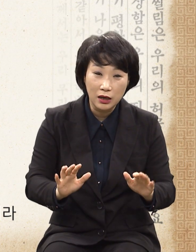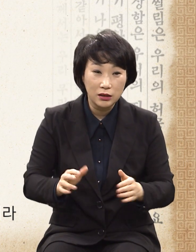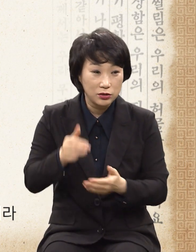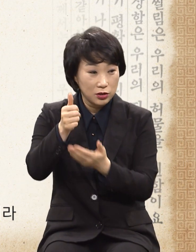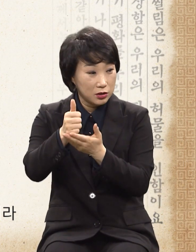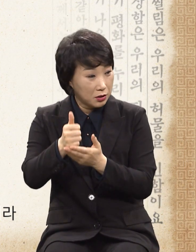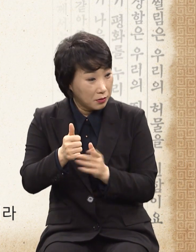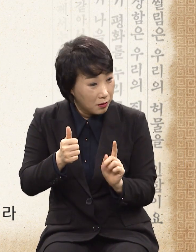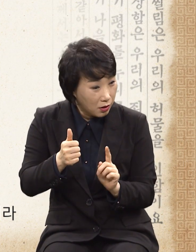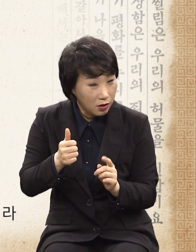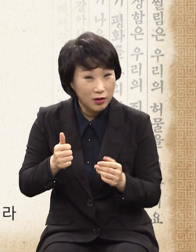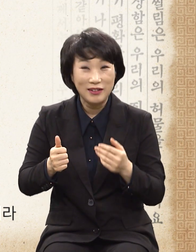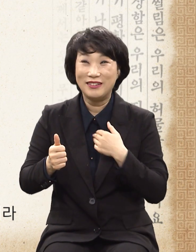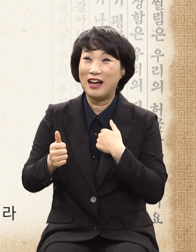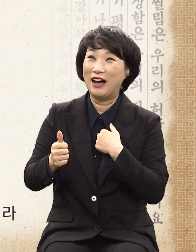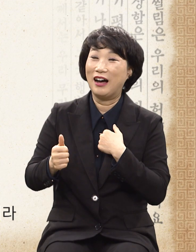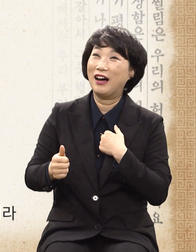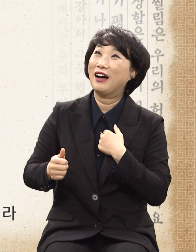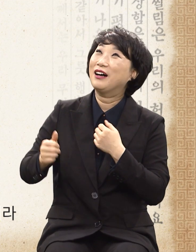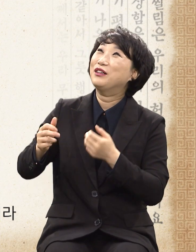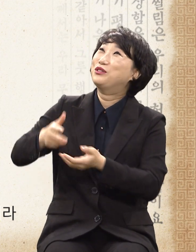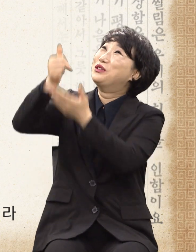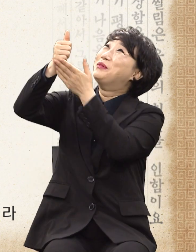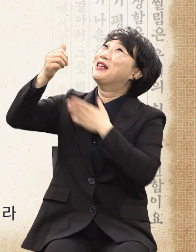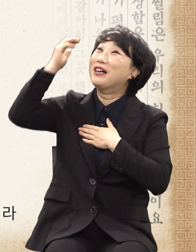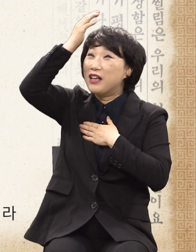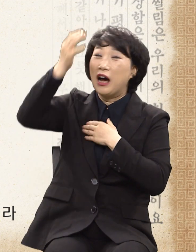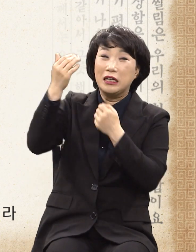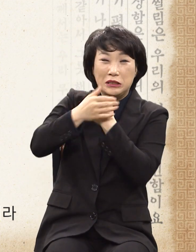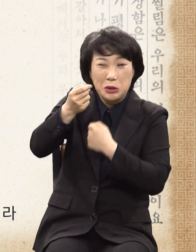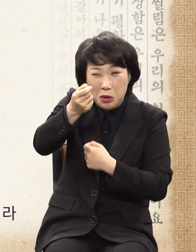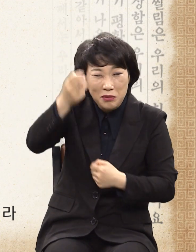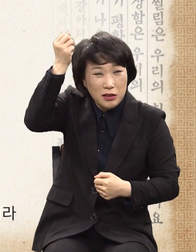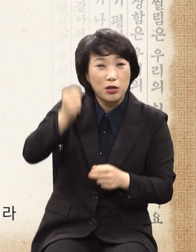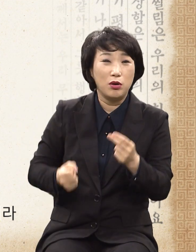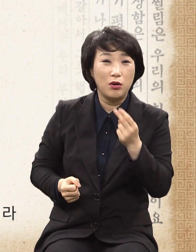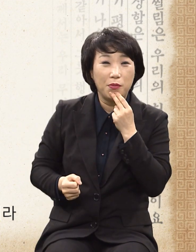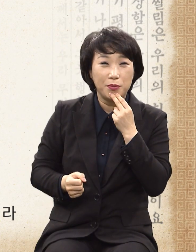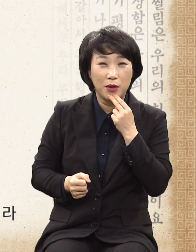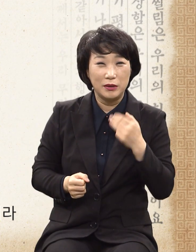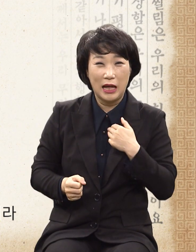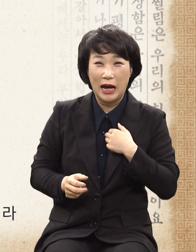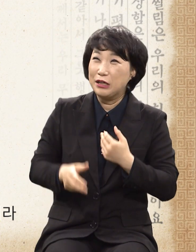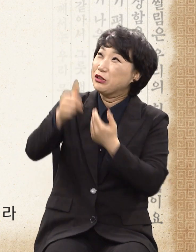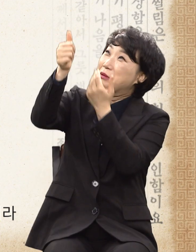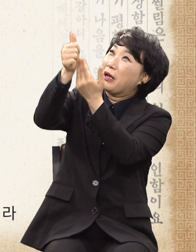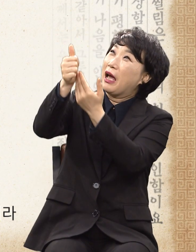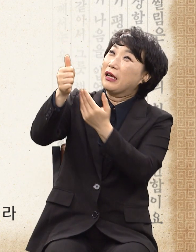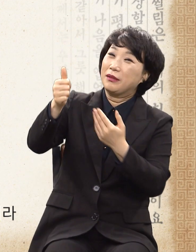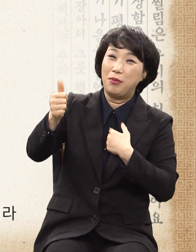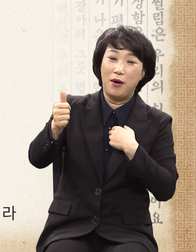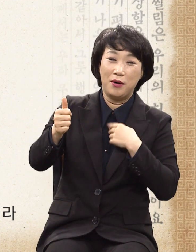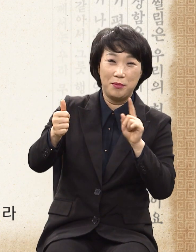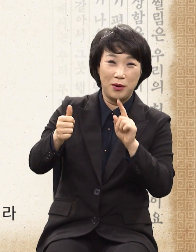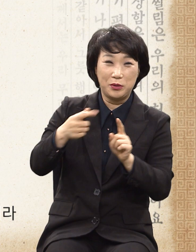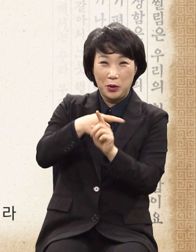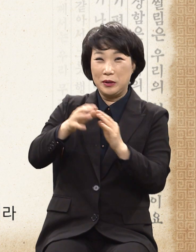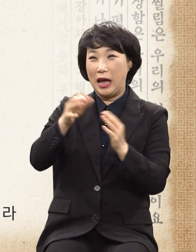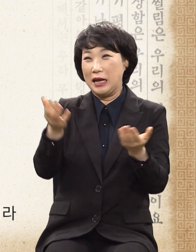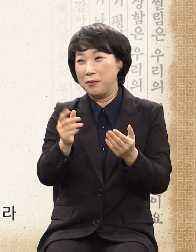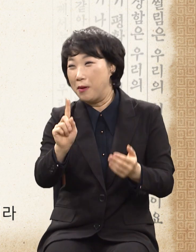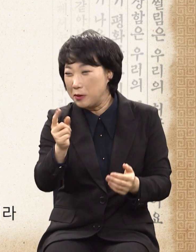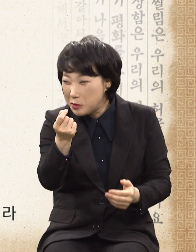주님이 자기를 사랑하신 은혜는 다른 만큼도 기억하지 않냐고 자기가 주를 위해서 교회를 뭘